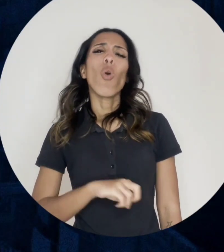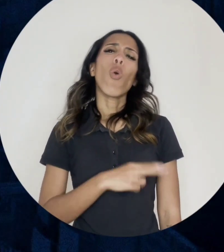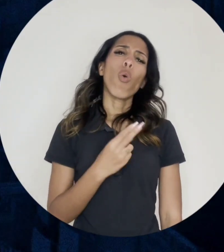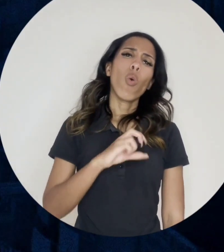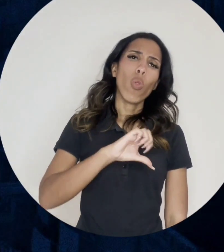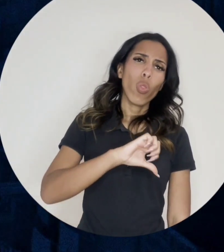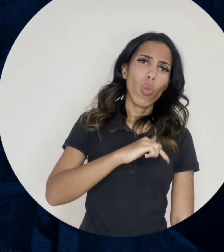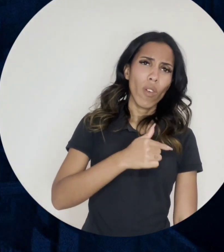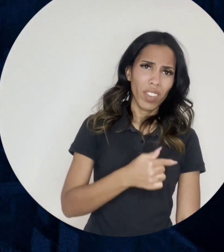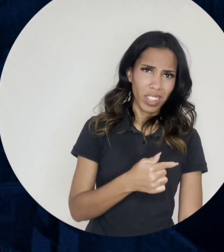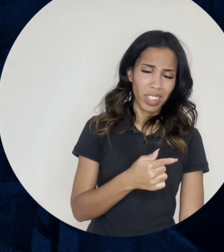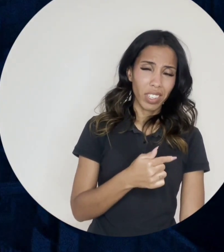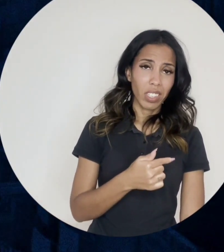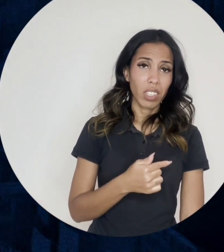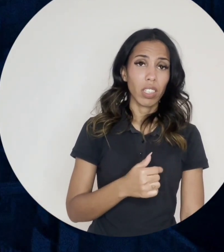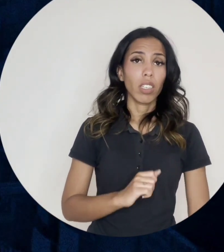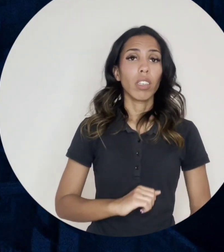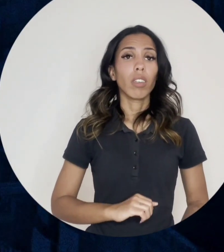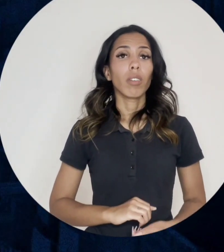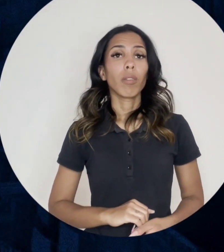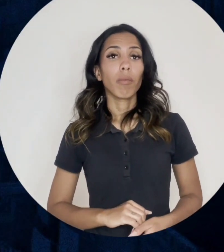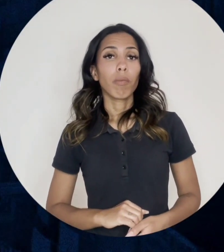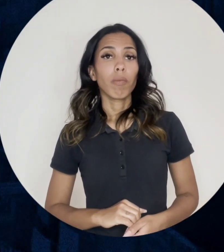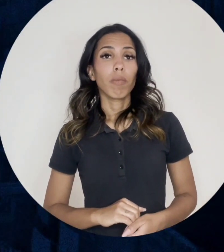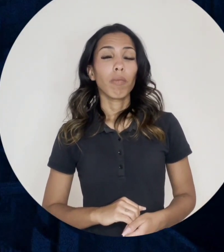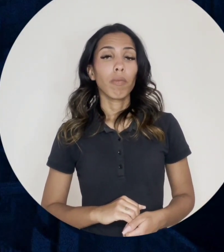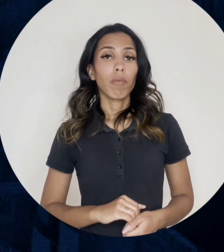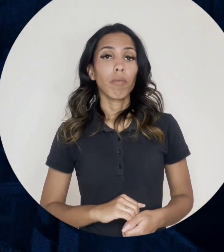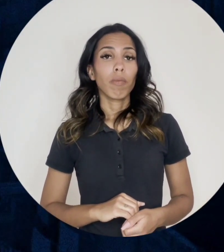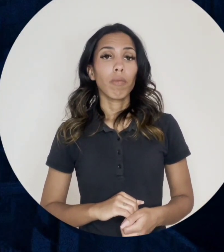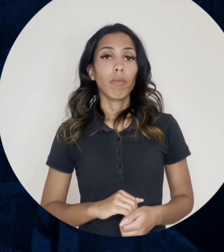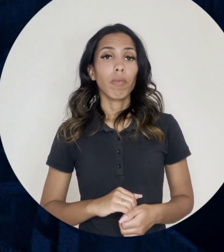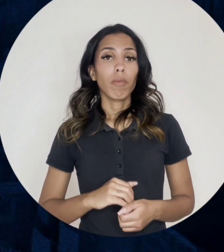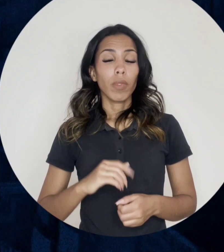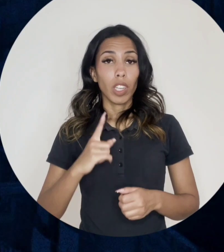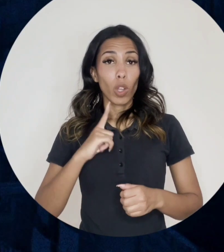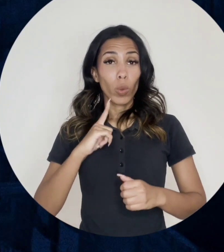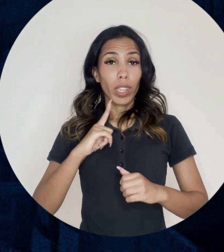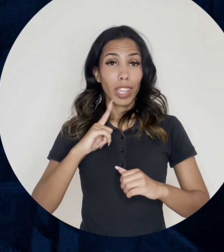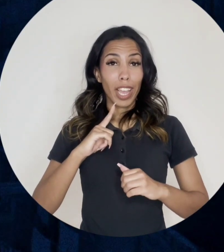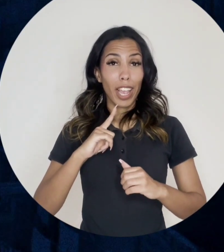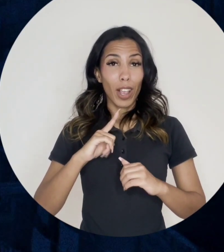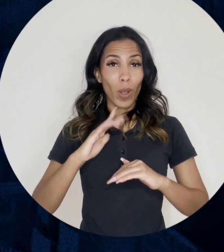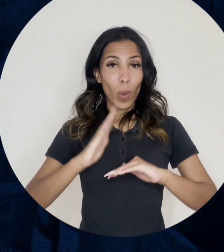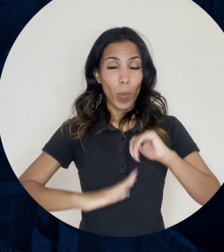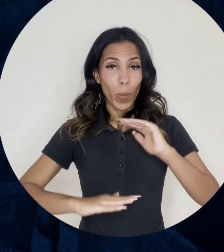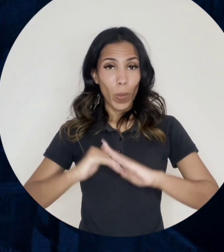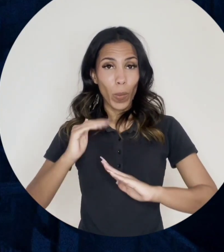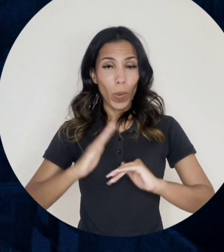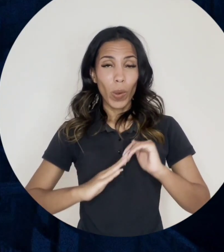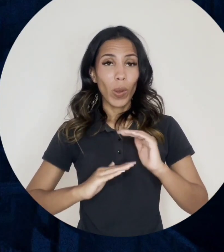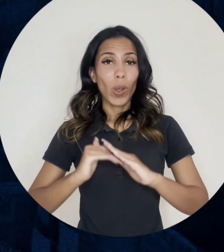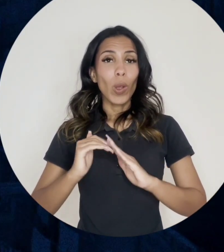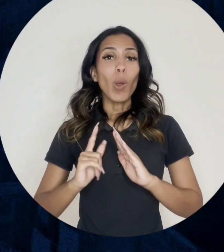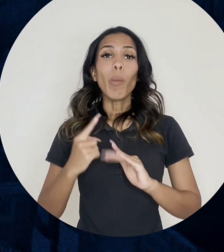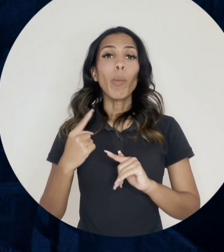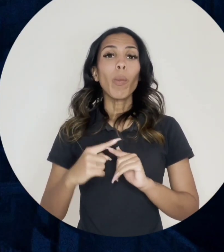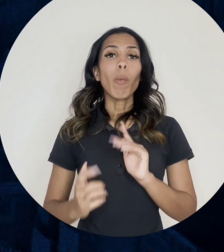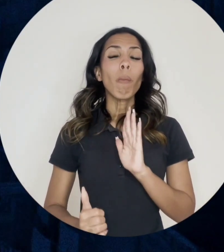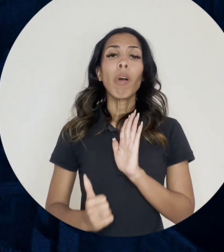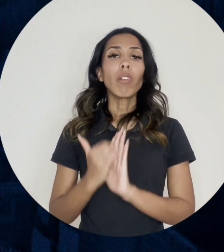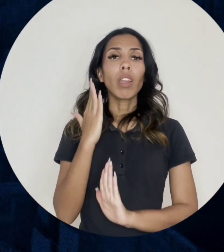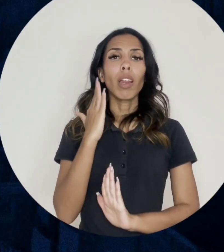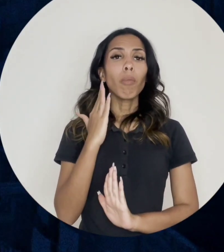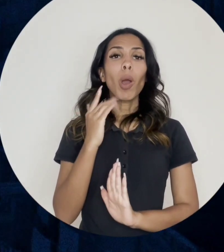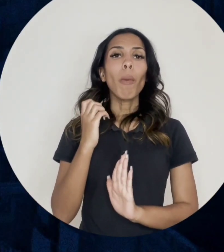posso saber disso com uma carteira profissional que eu tenho, que não deram baixa, simplesmente me mandaram